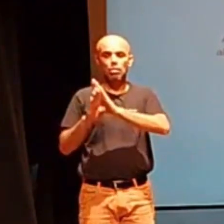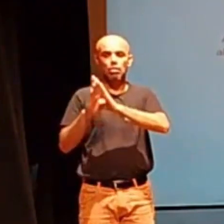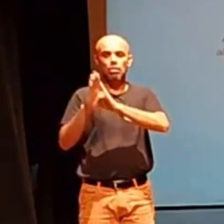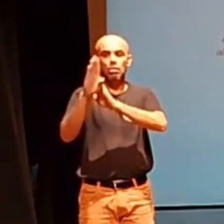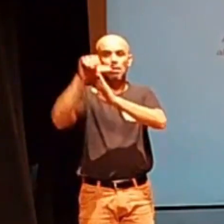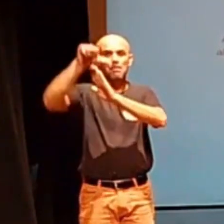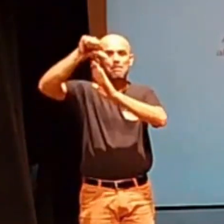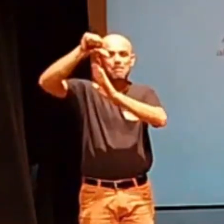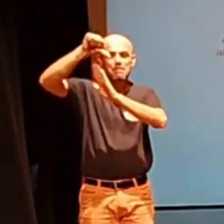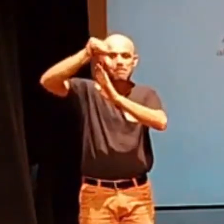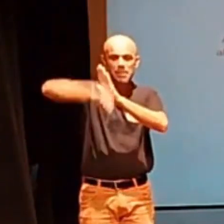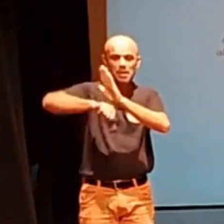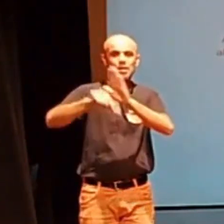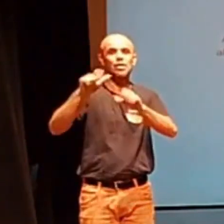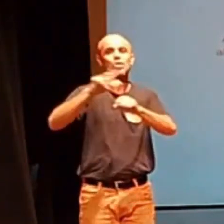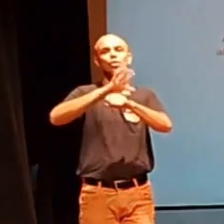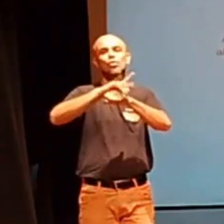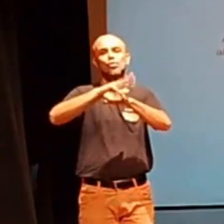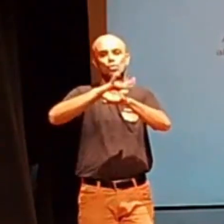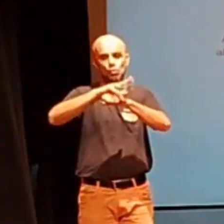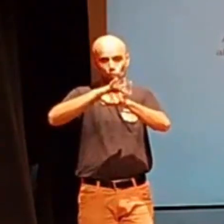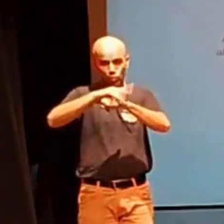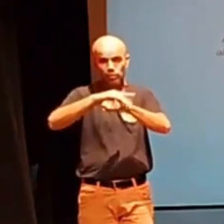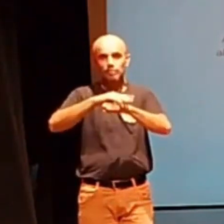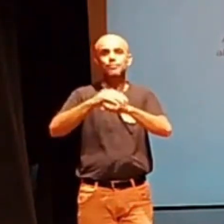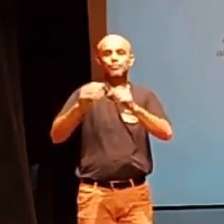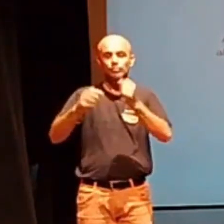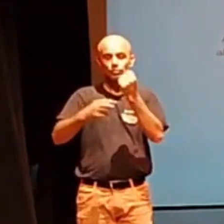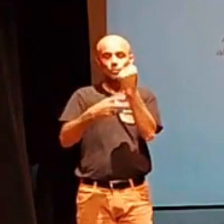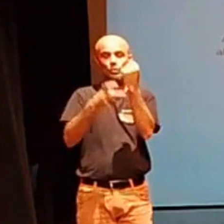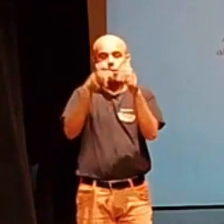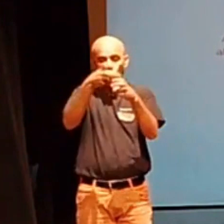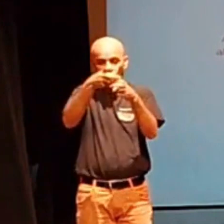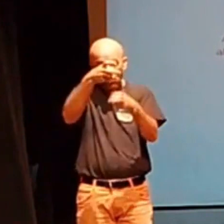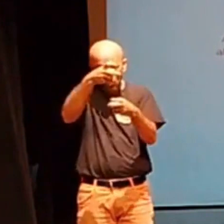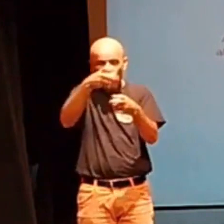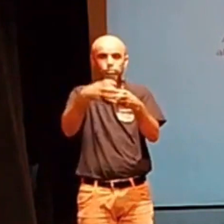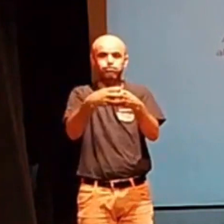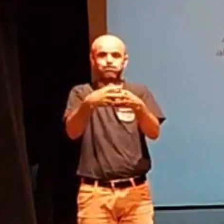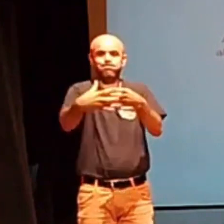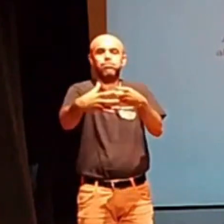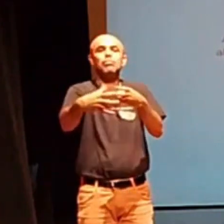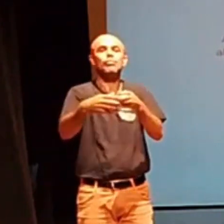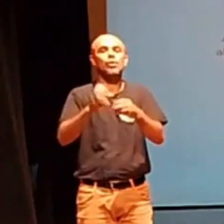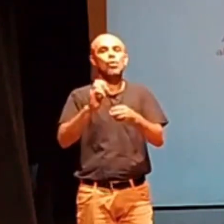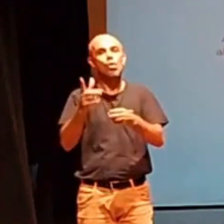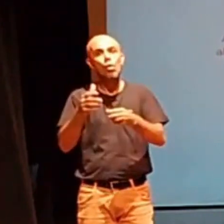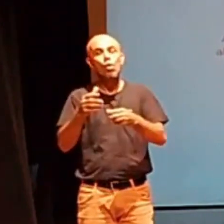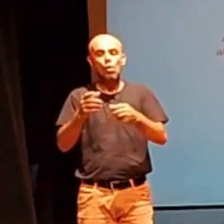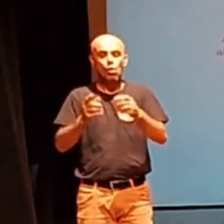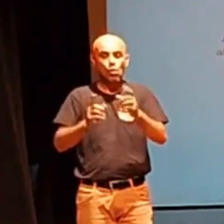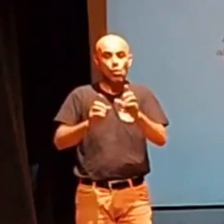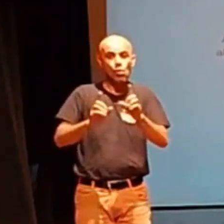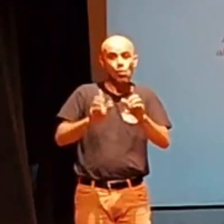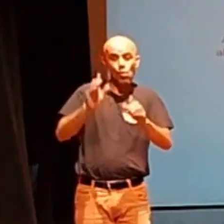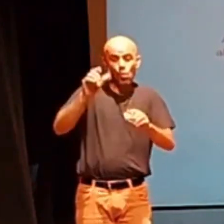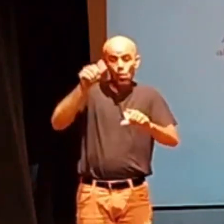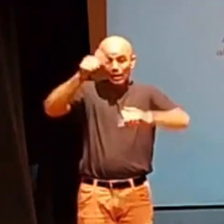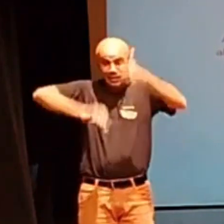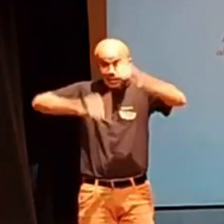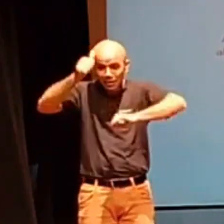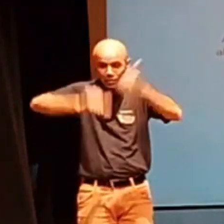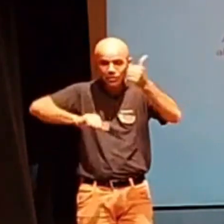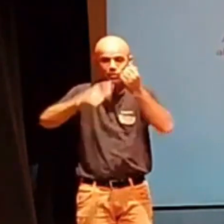uma doença degenerativa, para ele não evoluir para uma hérnia de disco, para ele não evoluir para uma alteração de curvatura fisiológica